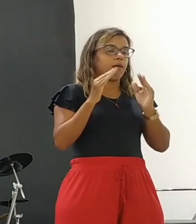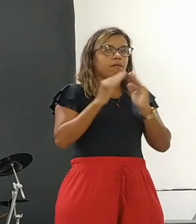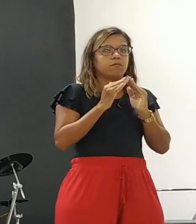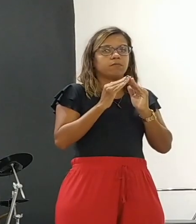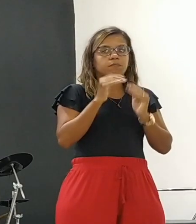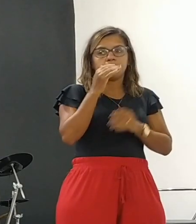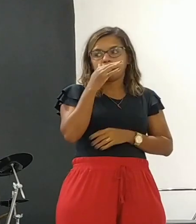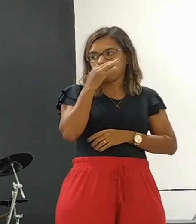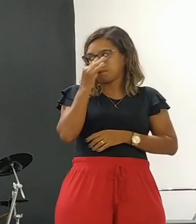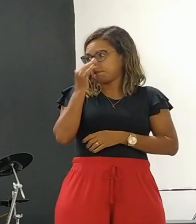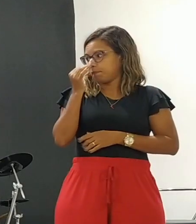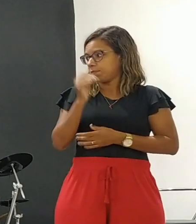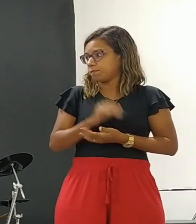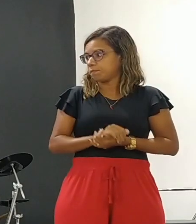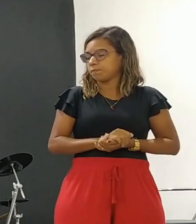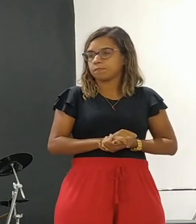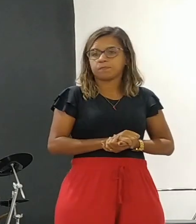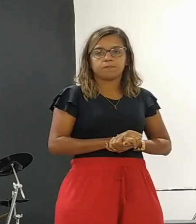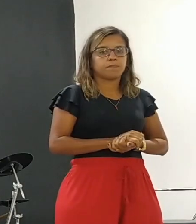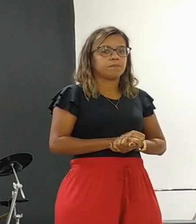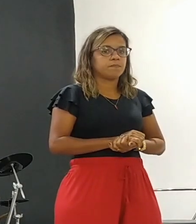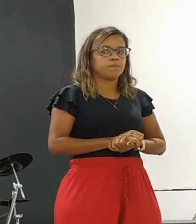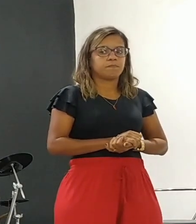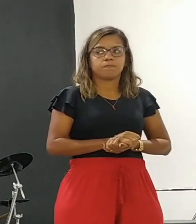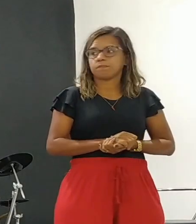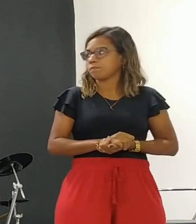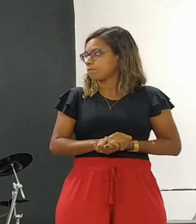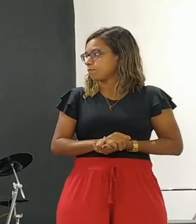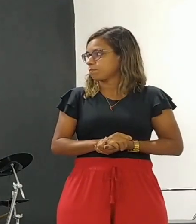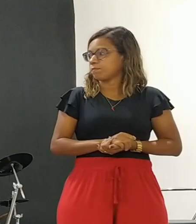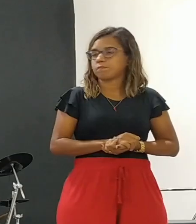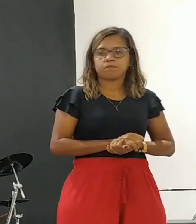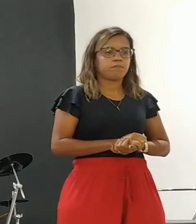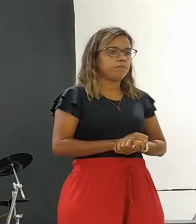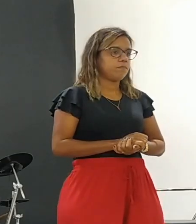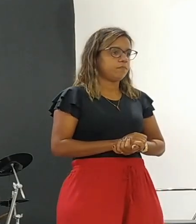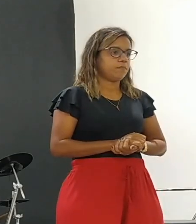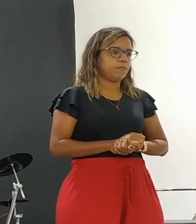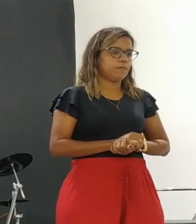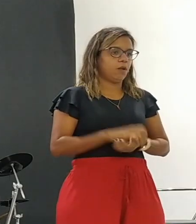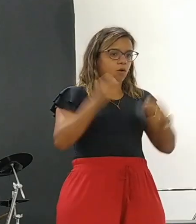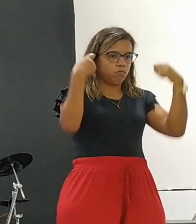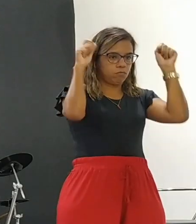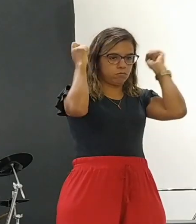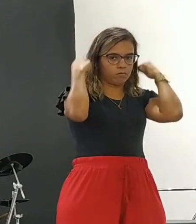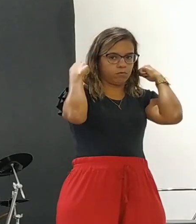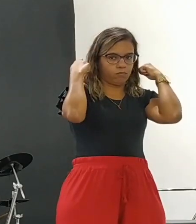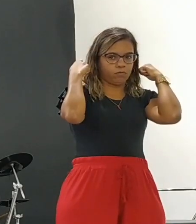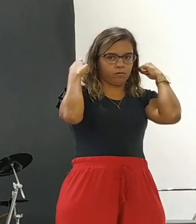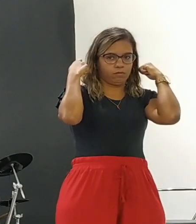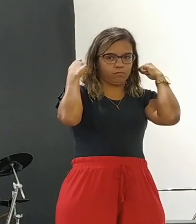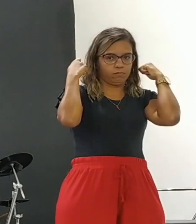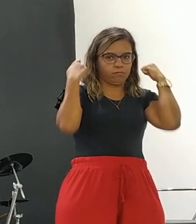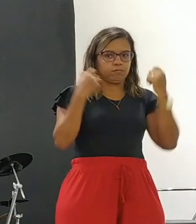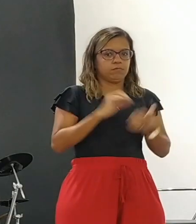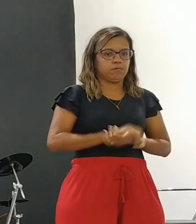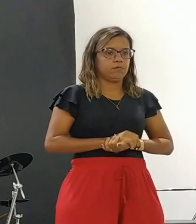peraí, deixa eu pegar aqui. Se o cordeiro for muito para você, olha o cordeiro aqui. Olha o